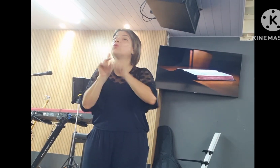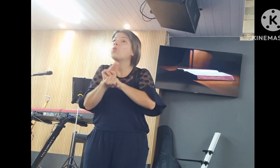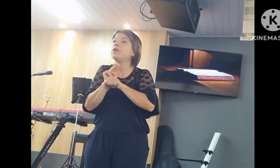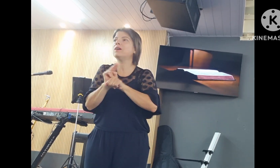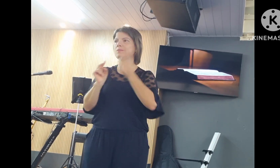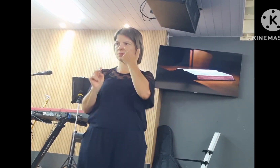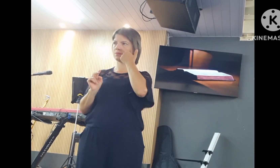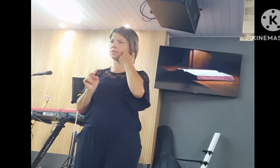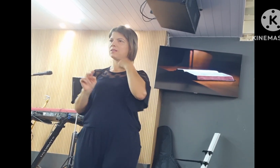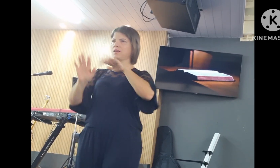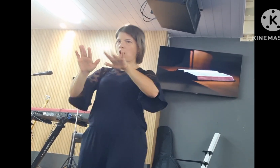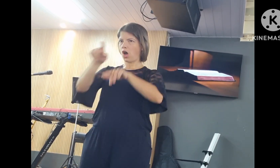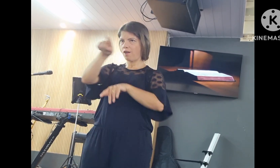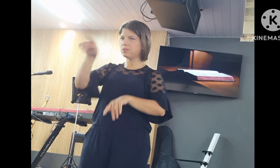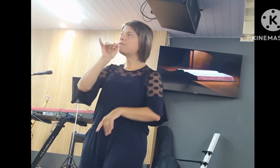Senhor,